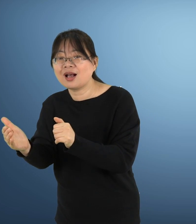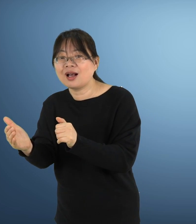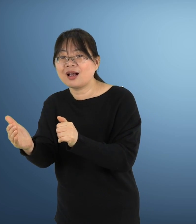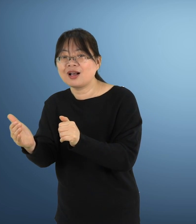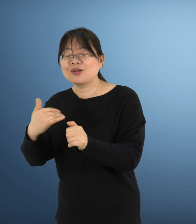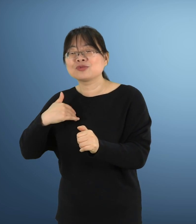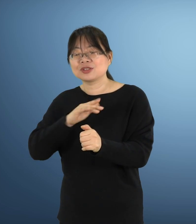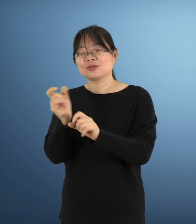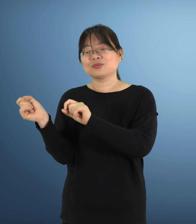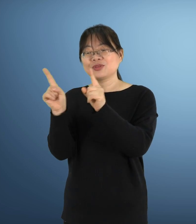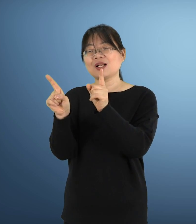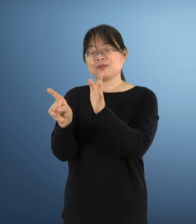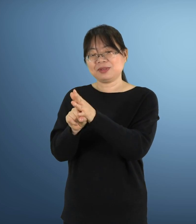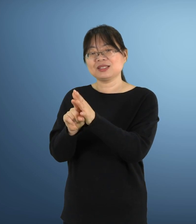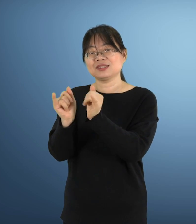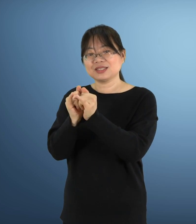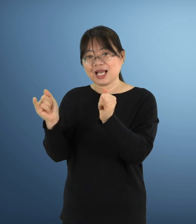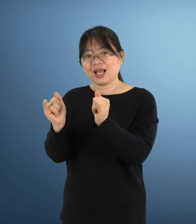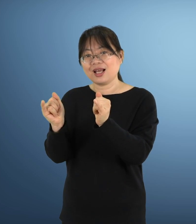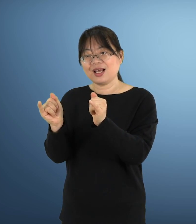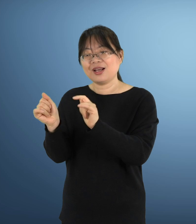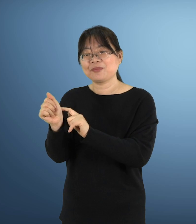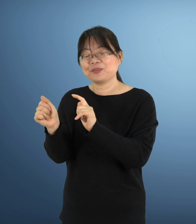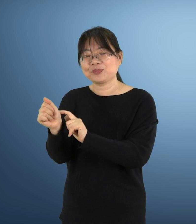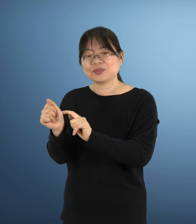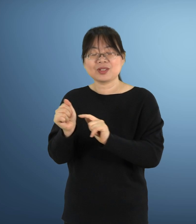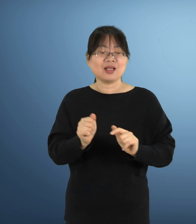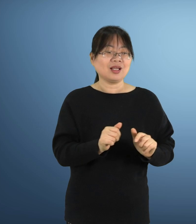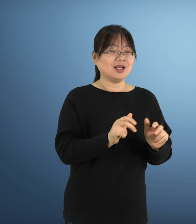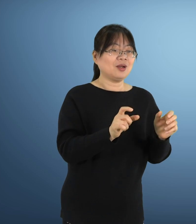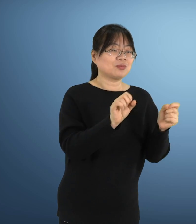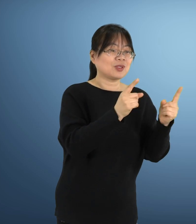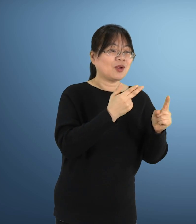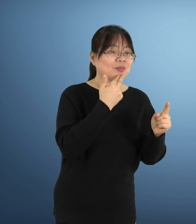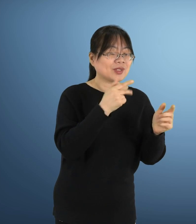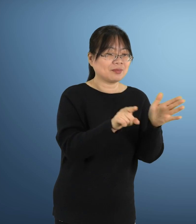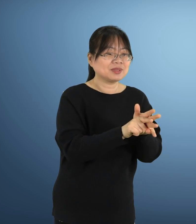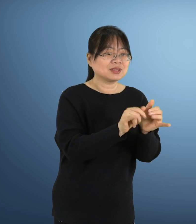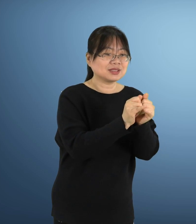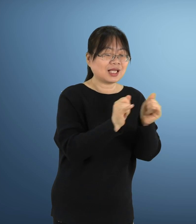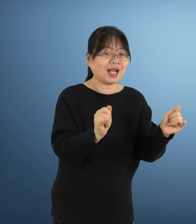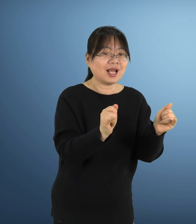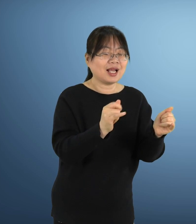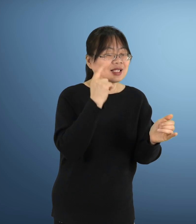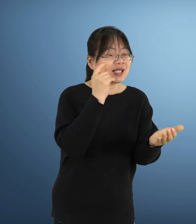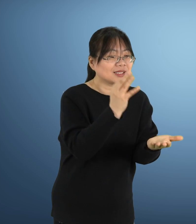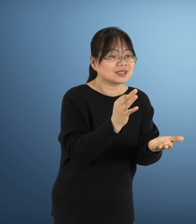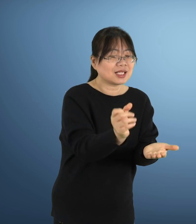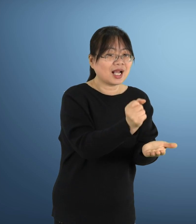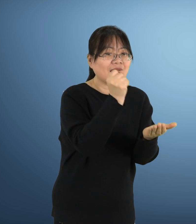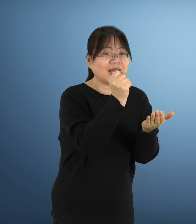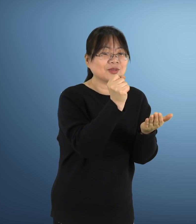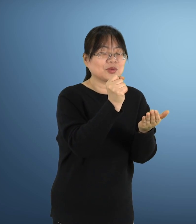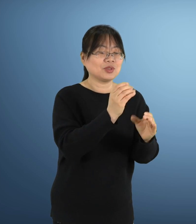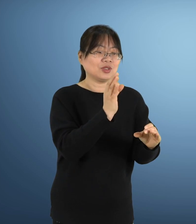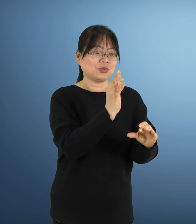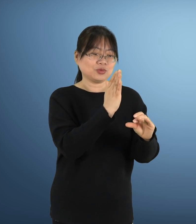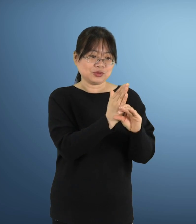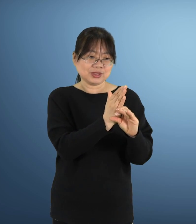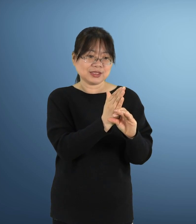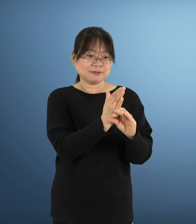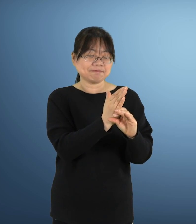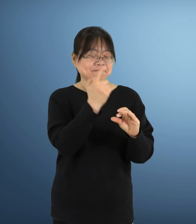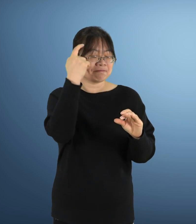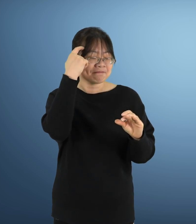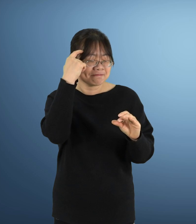사람들이에요. 이 세상 사람들이 가치관으로 자본주의의 논리를 따라 계속 쏟아내는